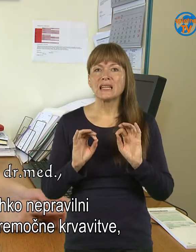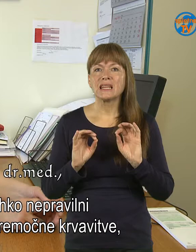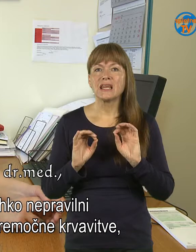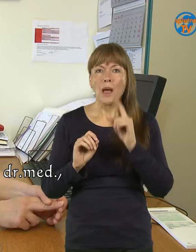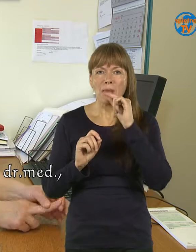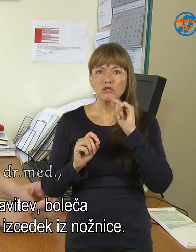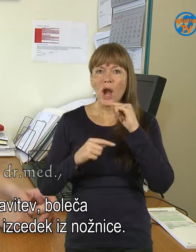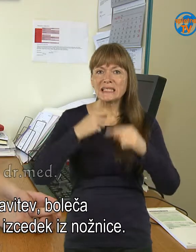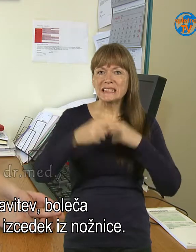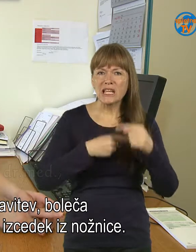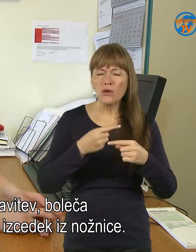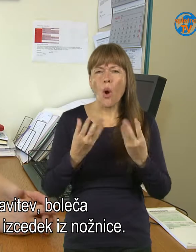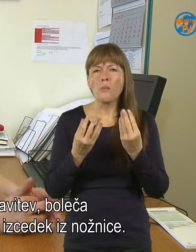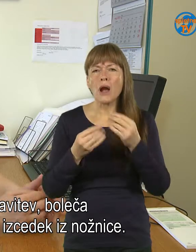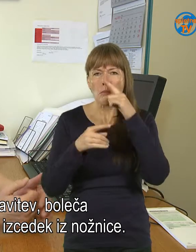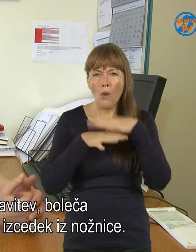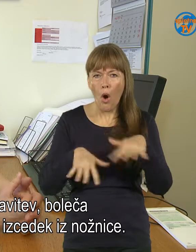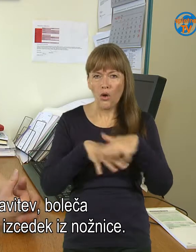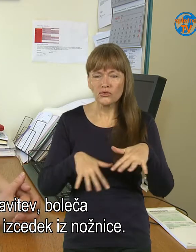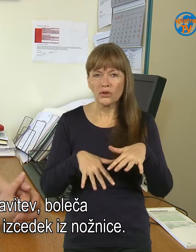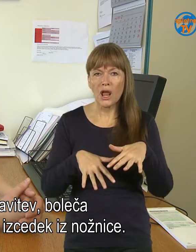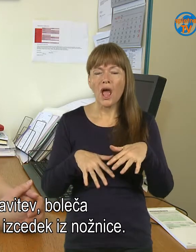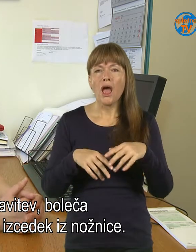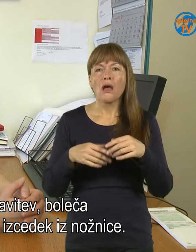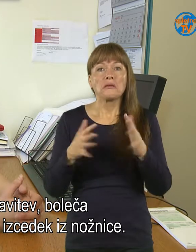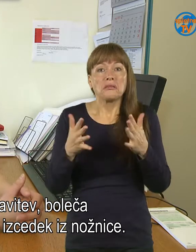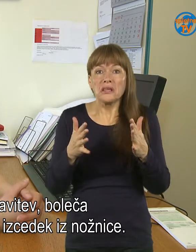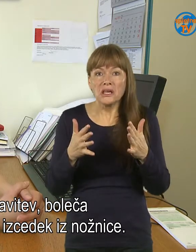krvavitve, izostajanje krvavitev, boleče menstruacije,